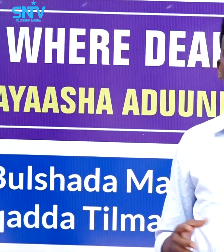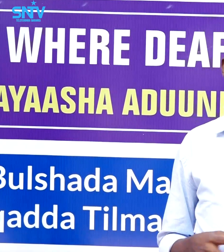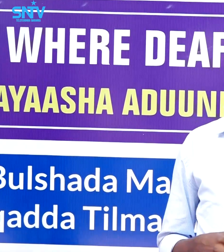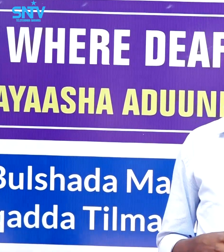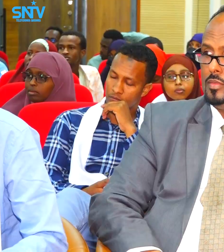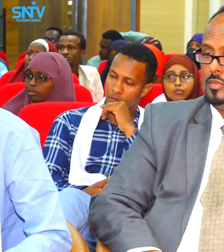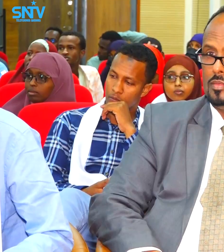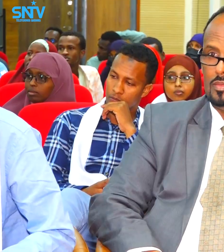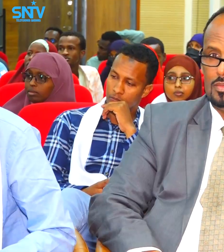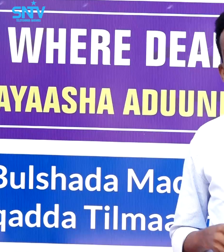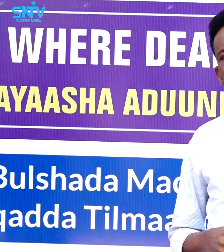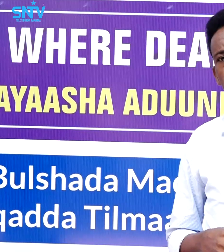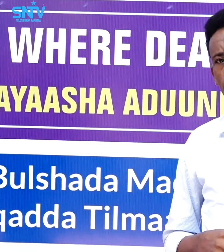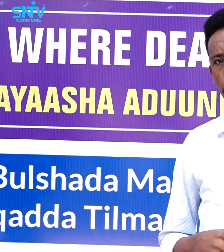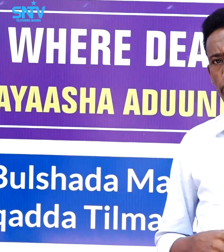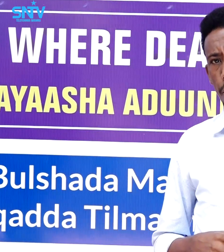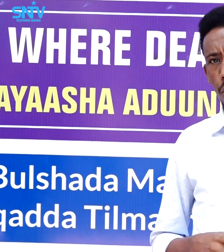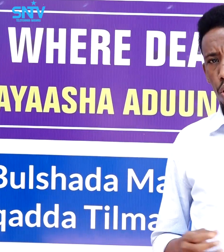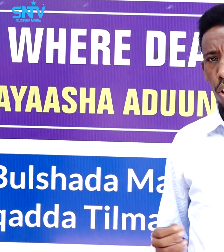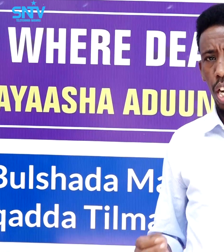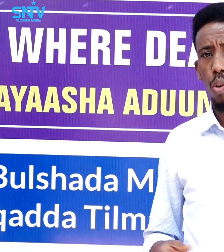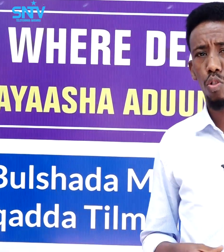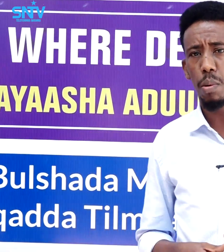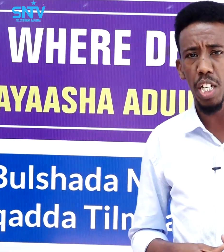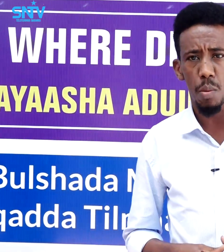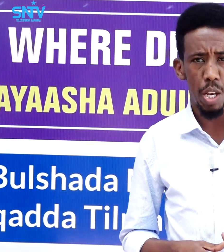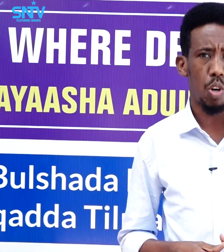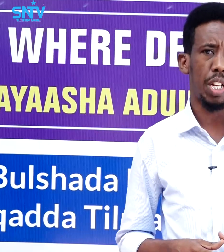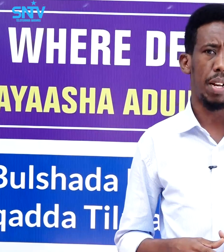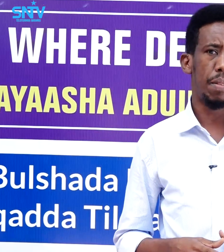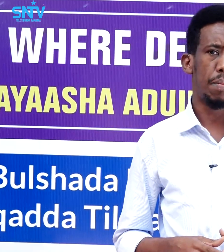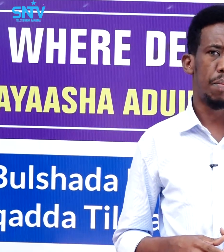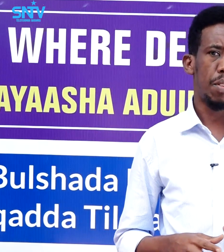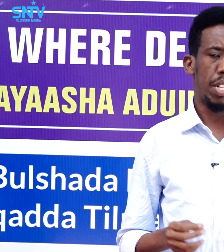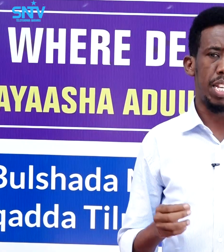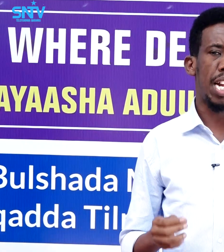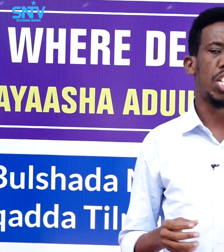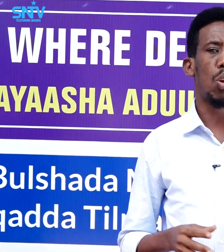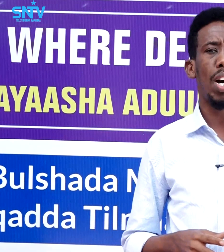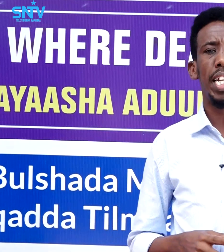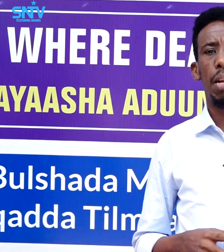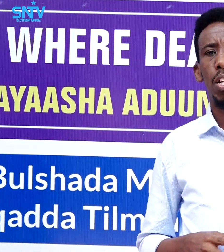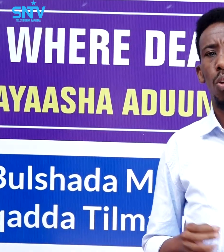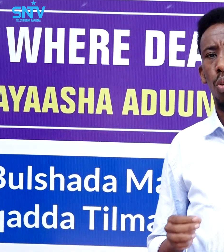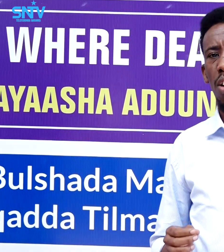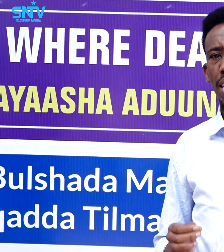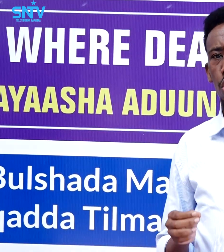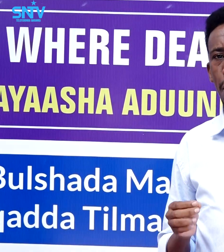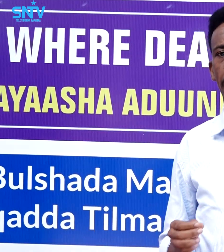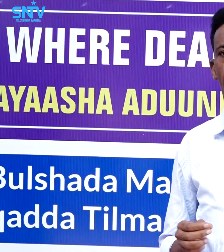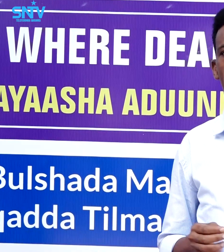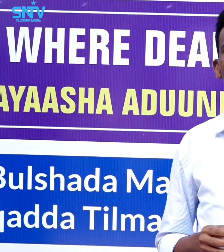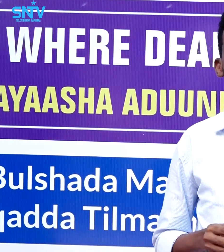lagu taageeray dadka maqal kala oo qayb ka ah bulshada caalamka sidoo kale lagu soo bandhigayo baahiyahooda diyaarinta luqadda tilmaanta oo ku qoran